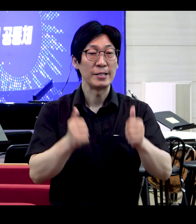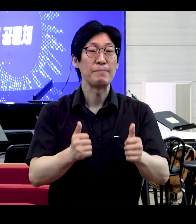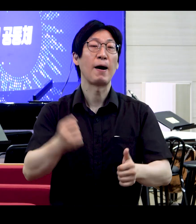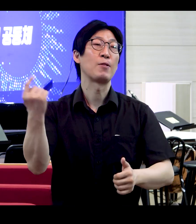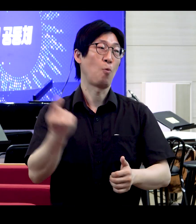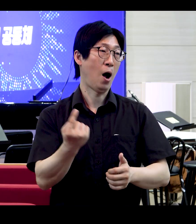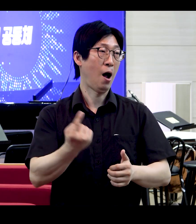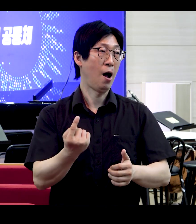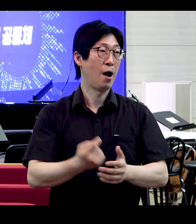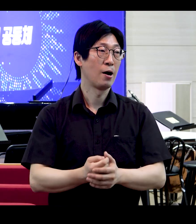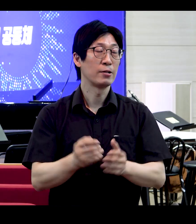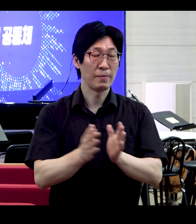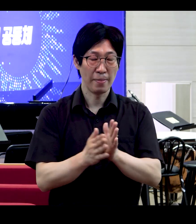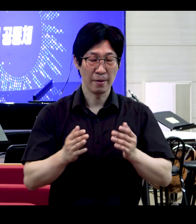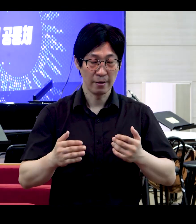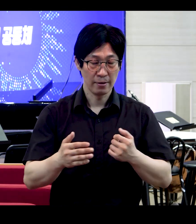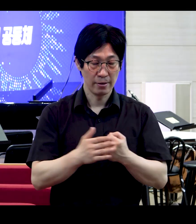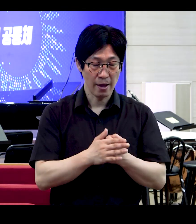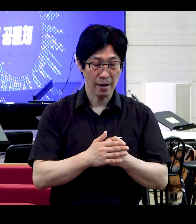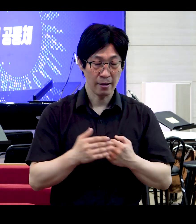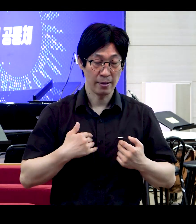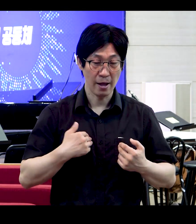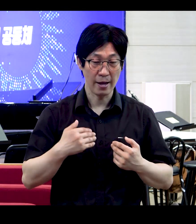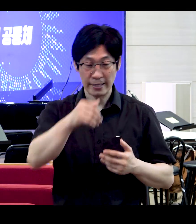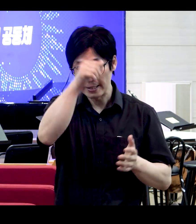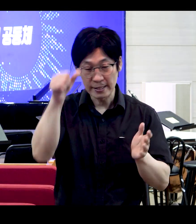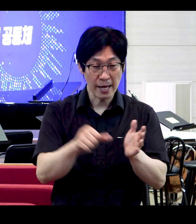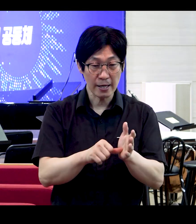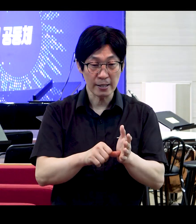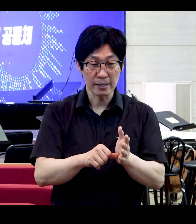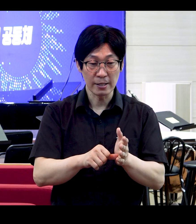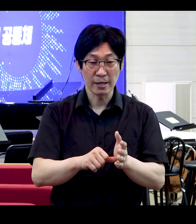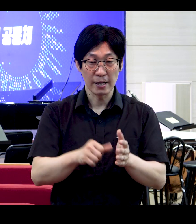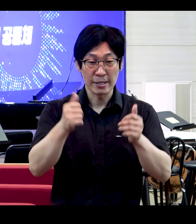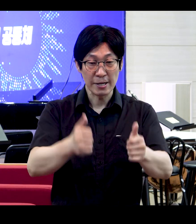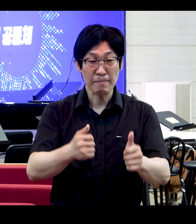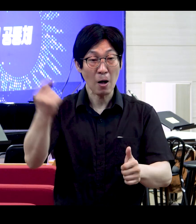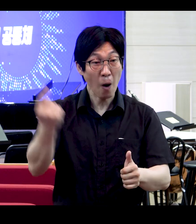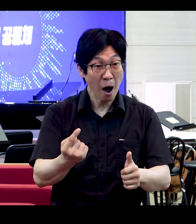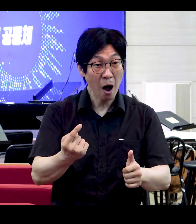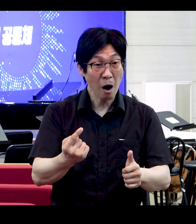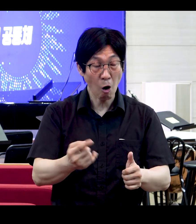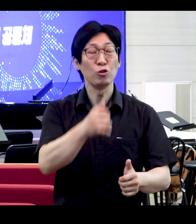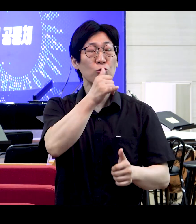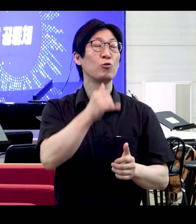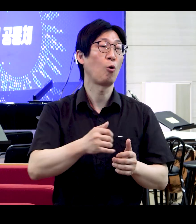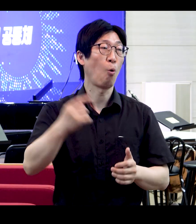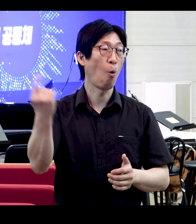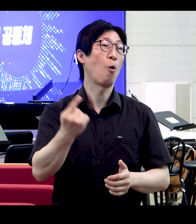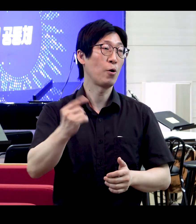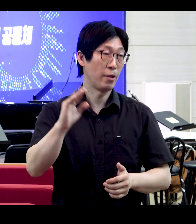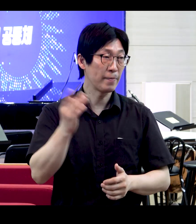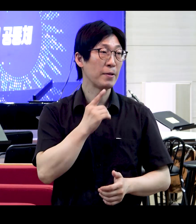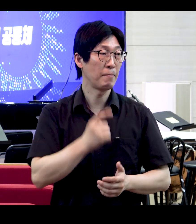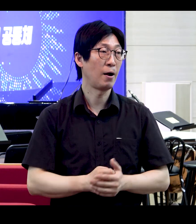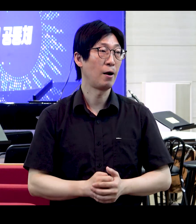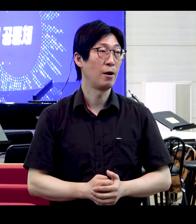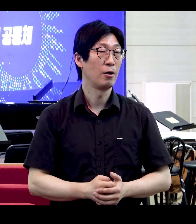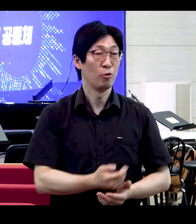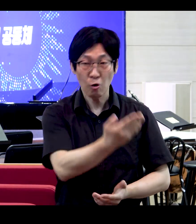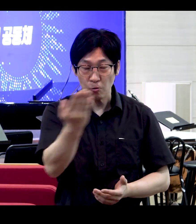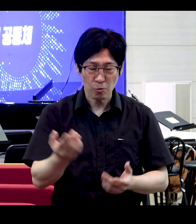두고 살아가는 그런 인생이다 하는 거예요. 지금 우리도 마찬가지예요. 우리는 심판을 앞에 두고 살아가고 있는